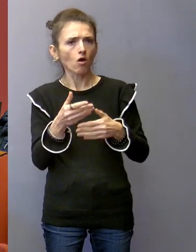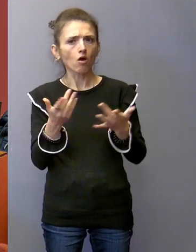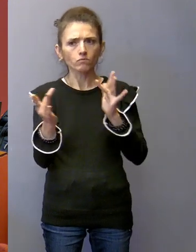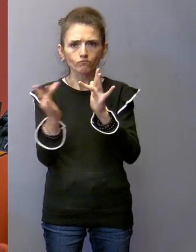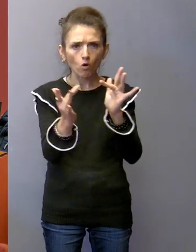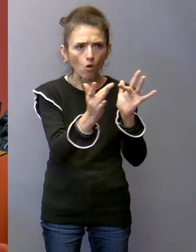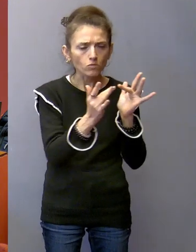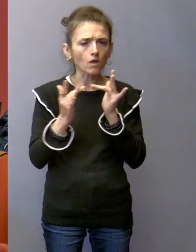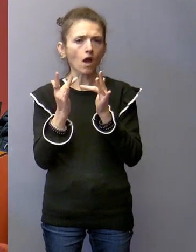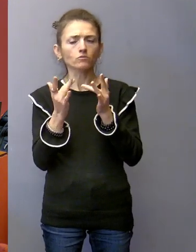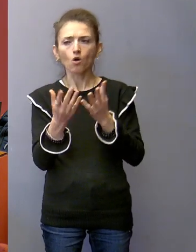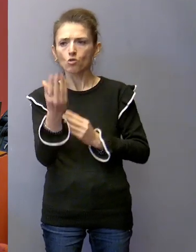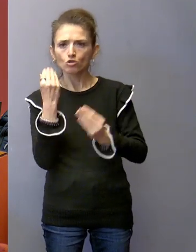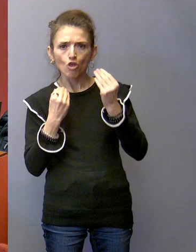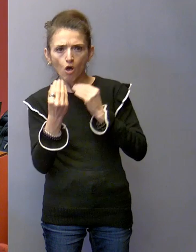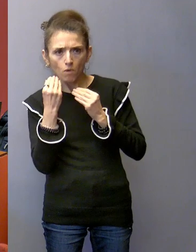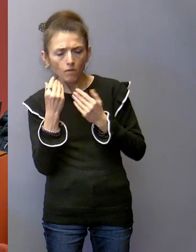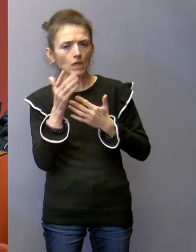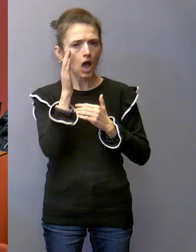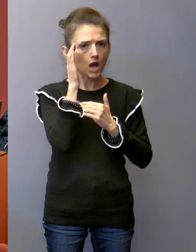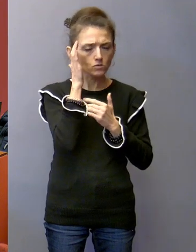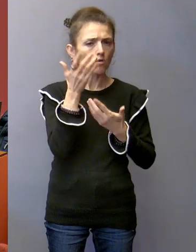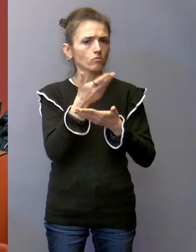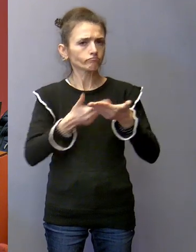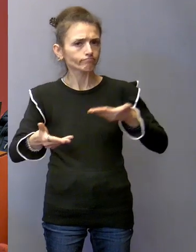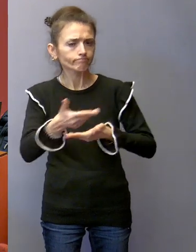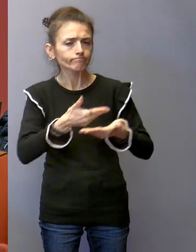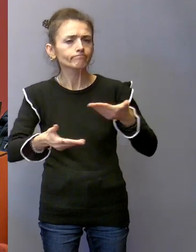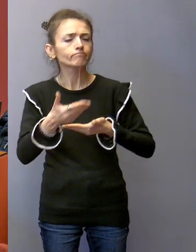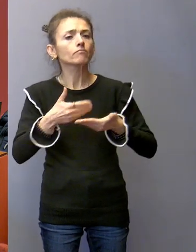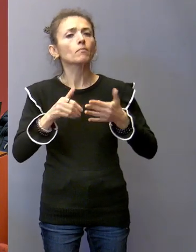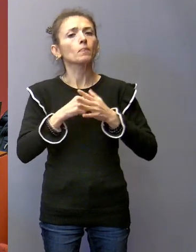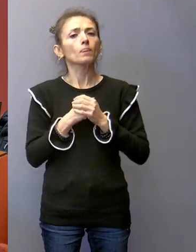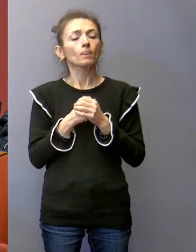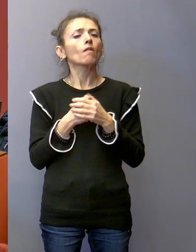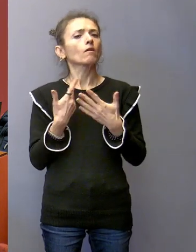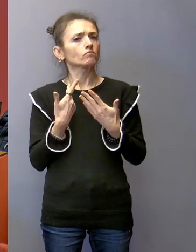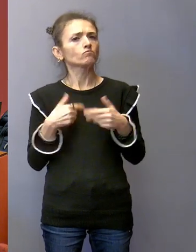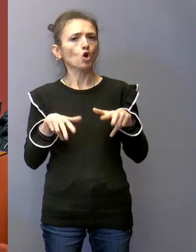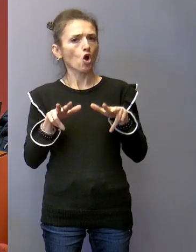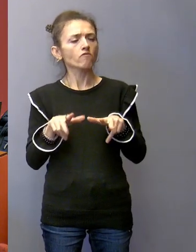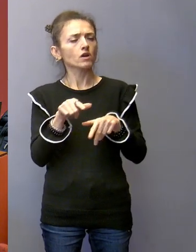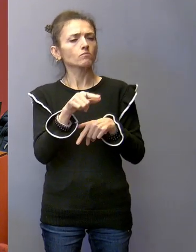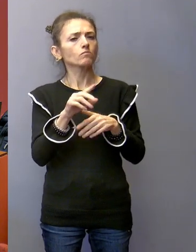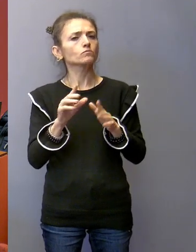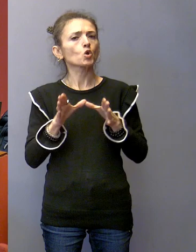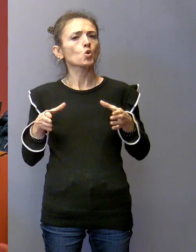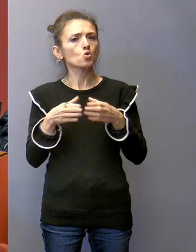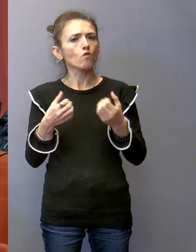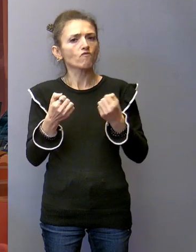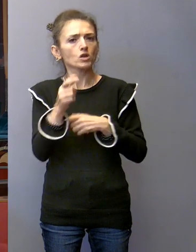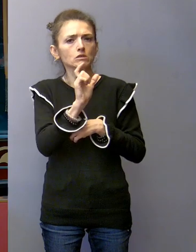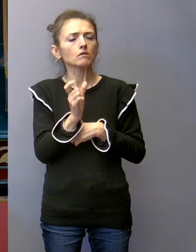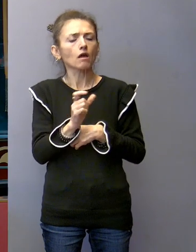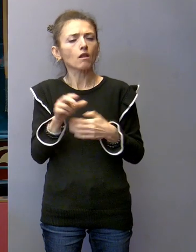e accogliendole soprattutto alla luce quindi di queste considerazioni confermo il voto favorevole del gruppo di Forza